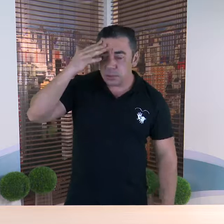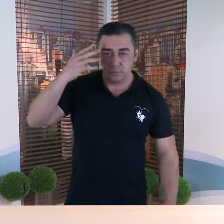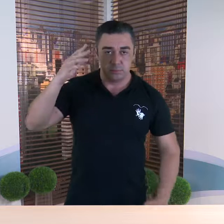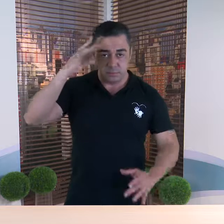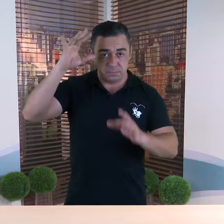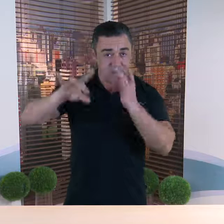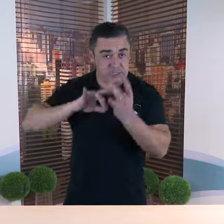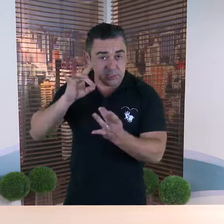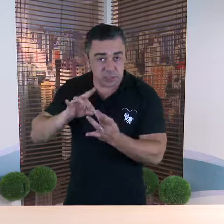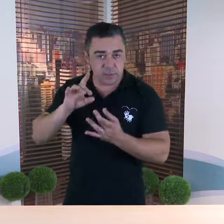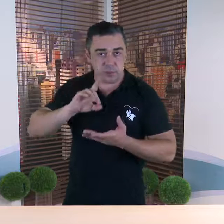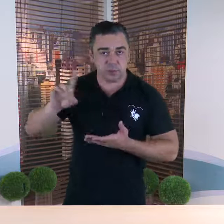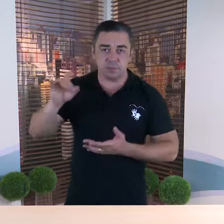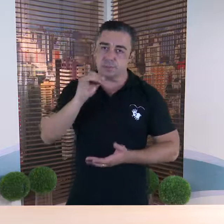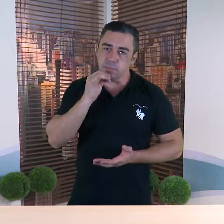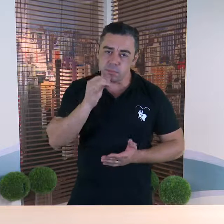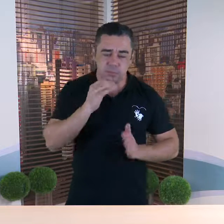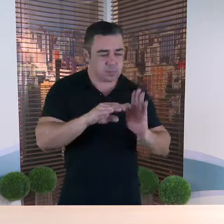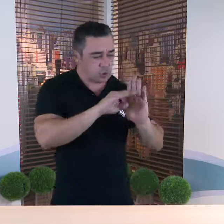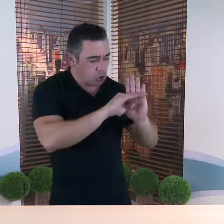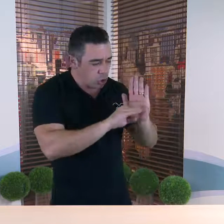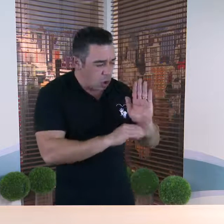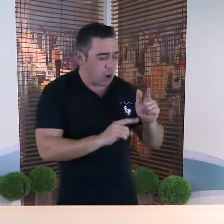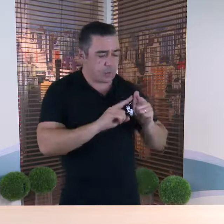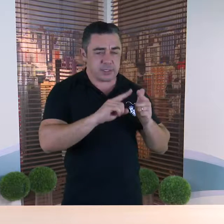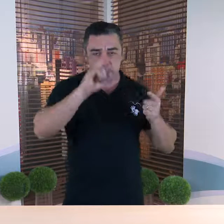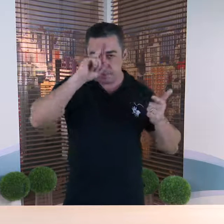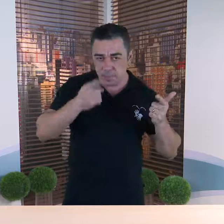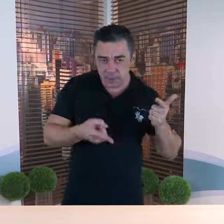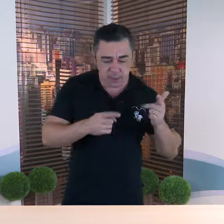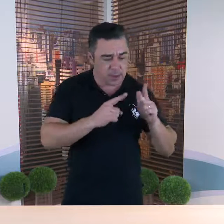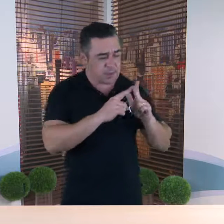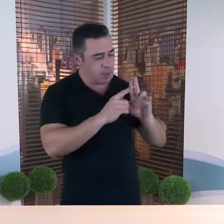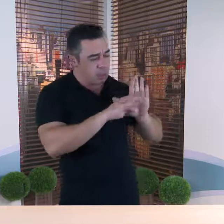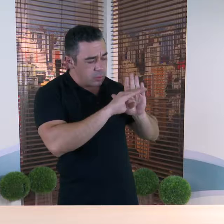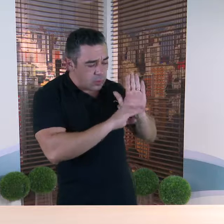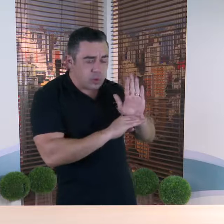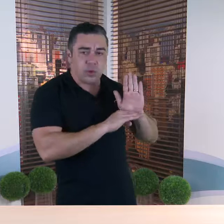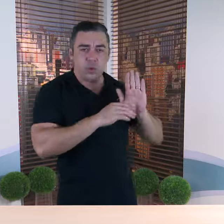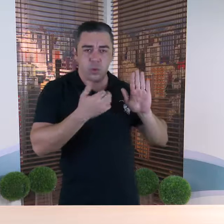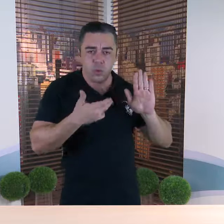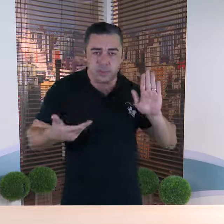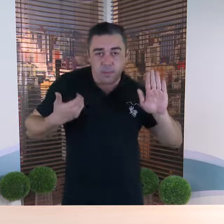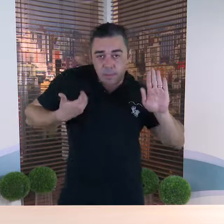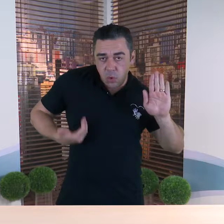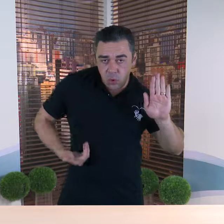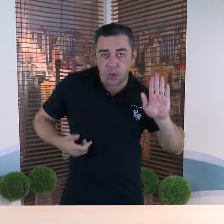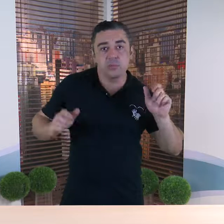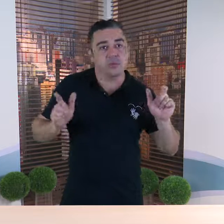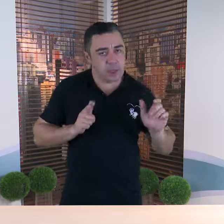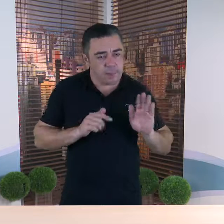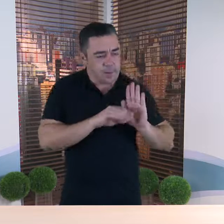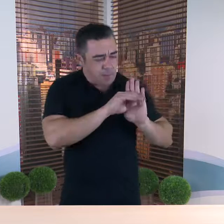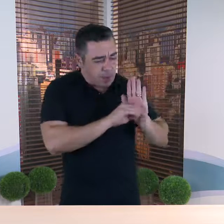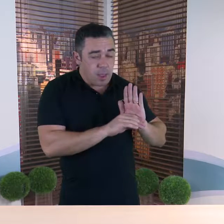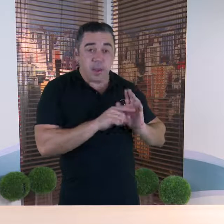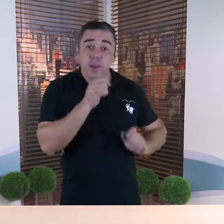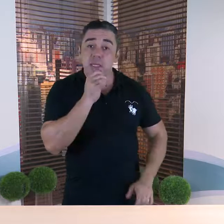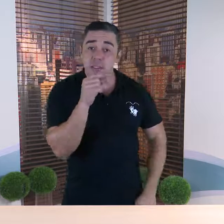especial de Deus. Por exemplo, normas, mandamentos e proibições morais foram estabelecidas